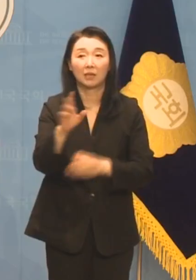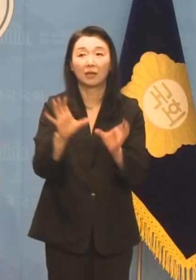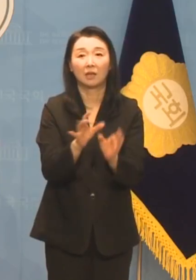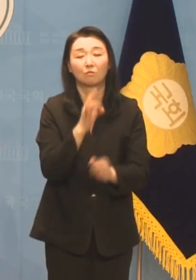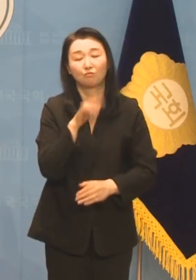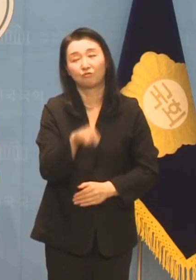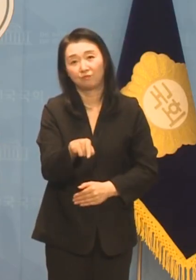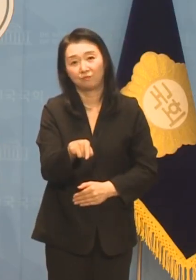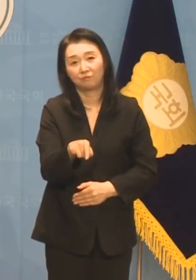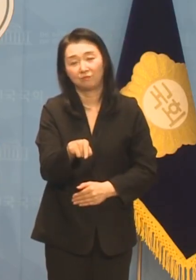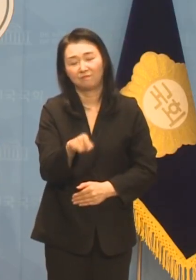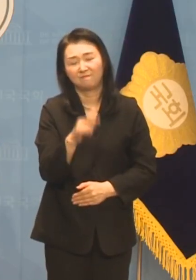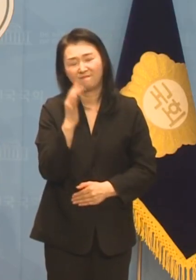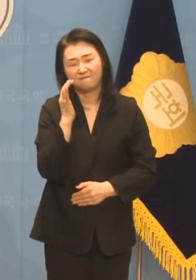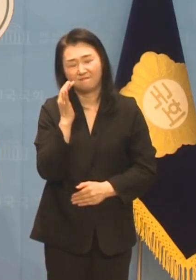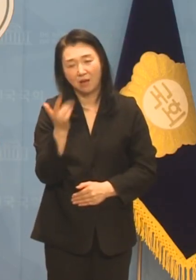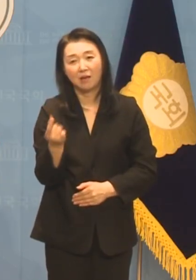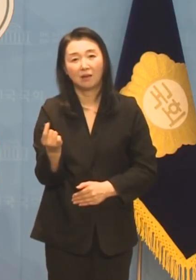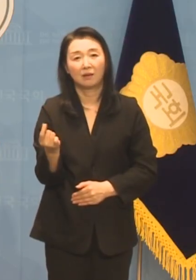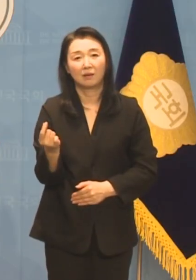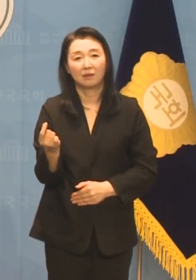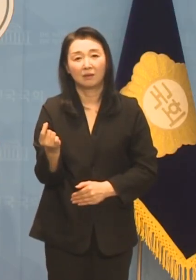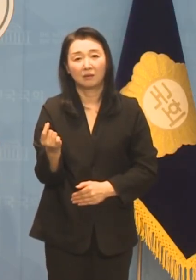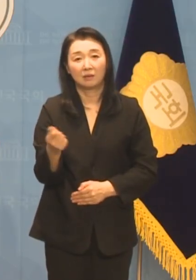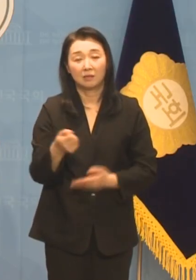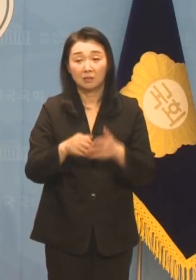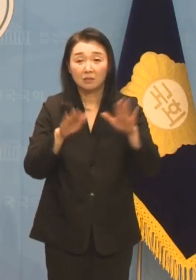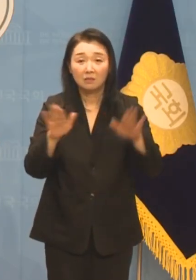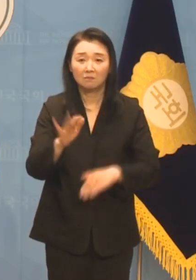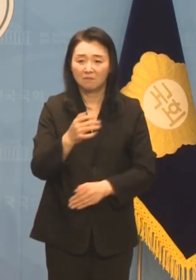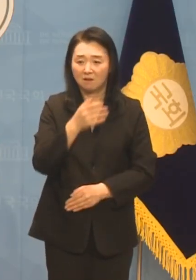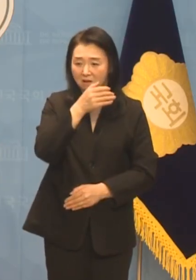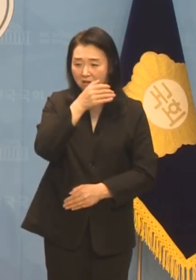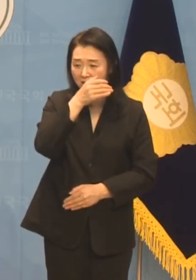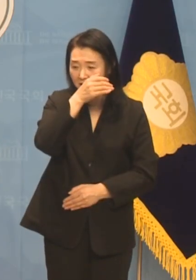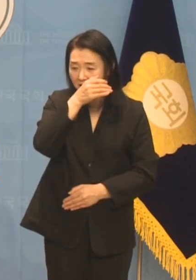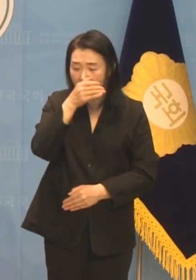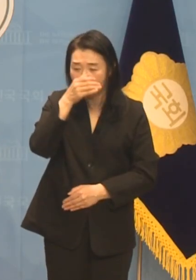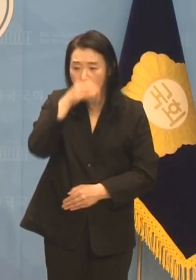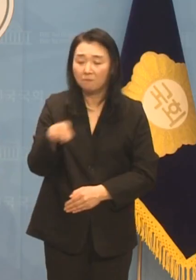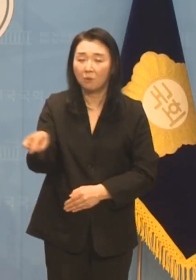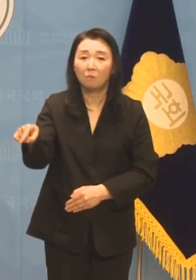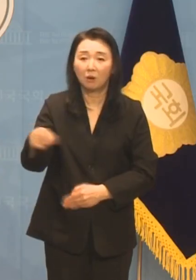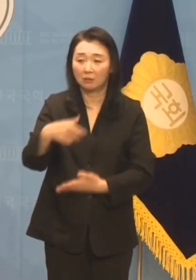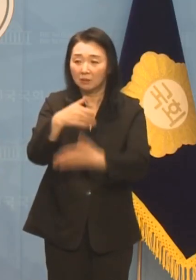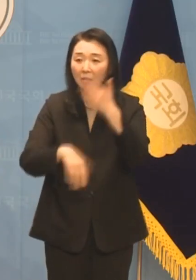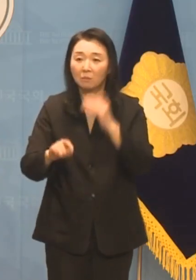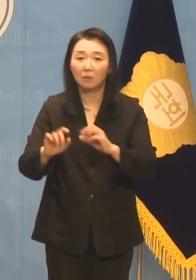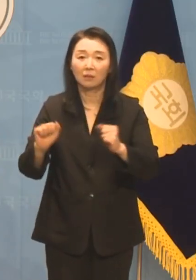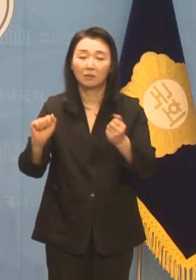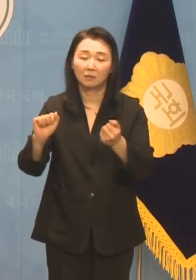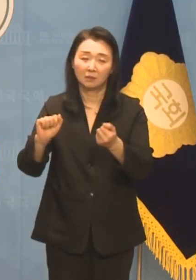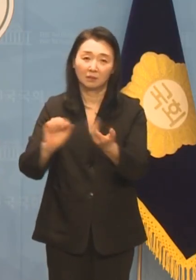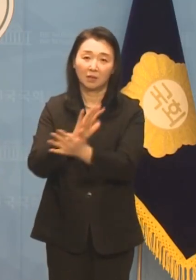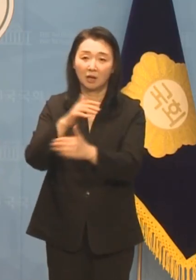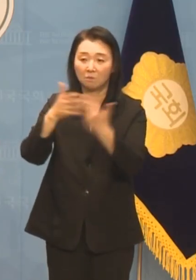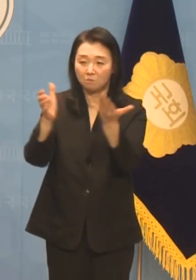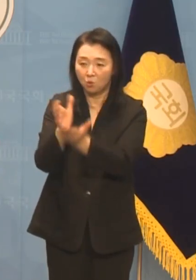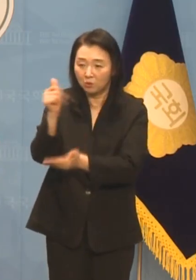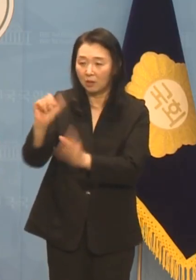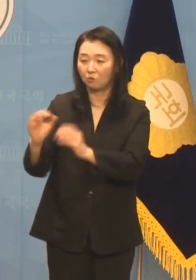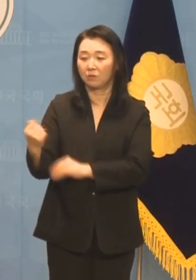야당뿐이라는 궤변들을 늘어놓고는 있으나 아직도 뻔뻔하게 남아있는 것이야말로 내란본당 국민의힘